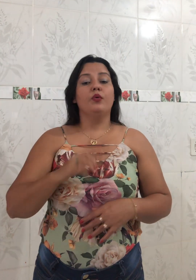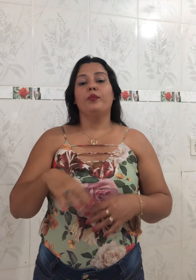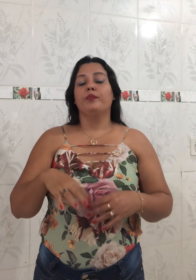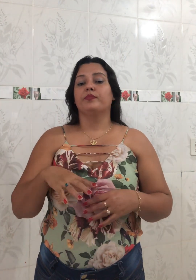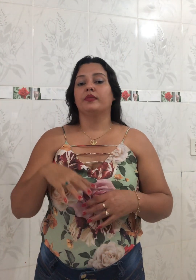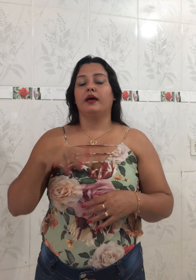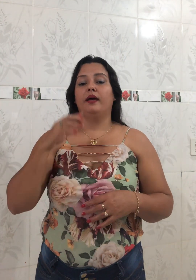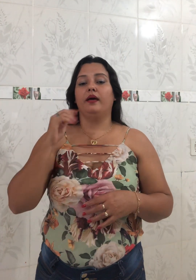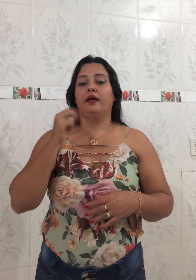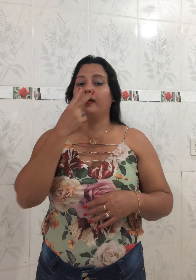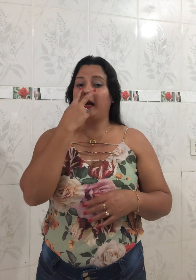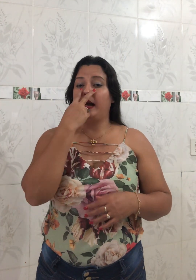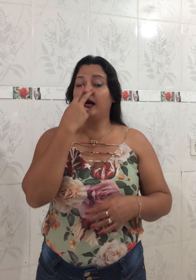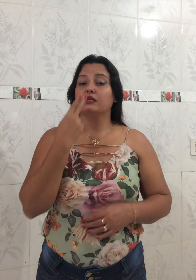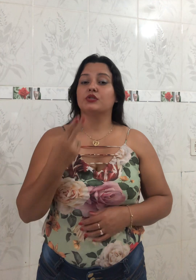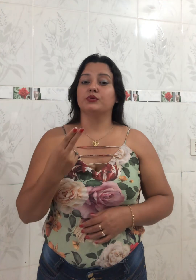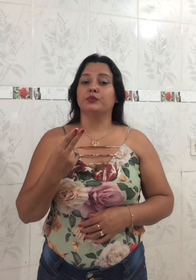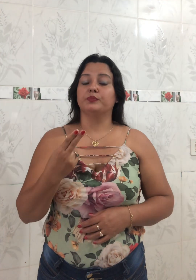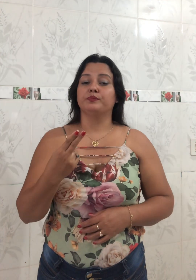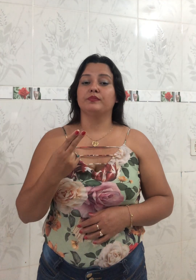não acho